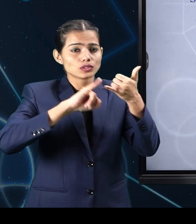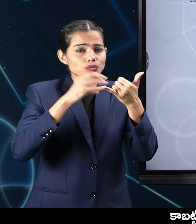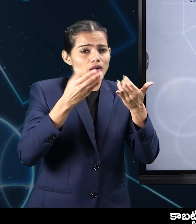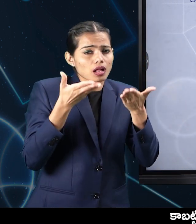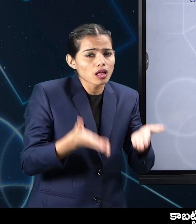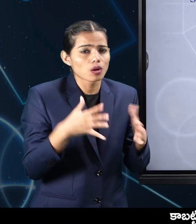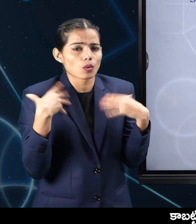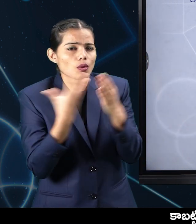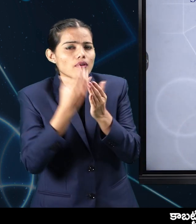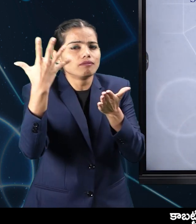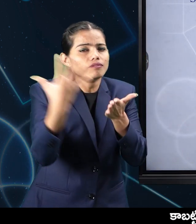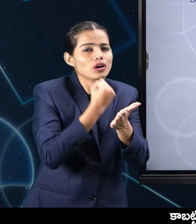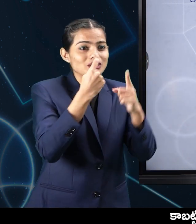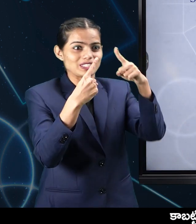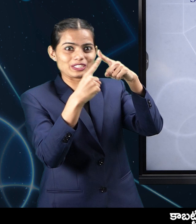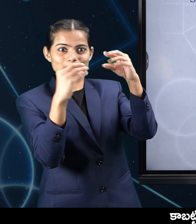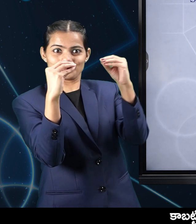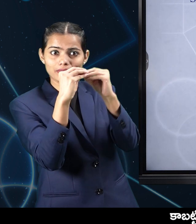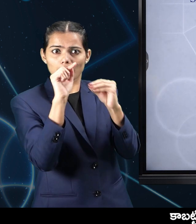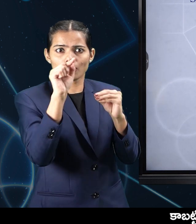TB² = 64.